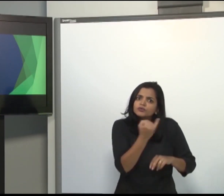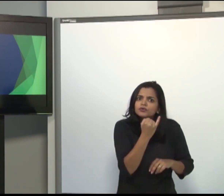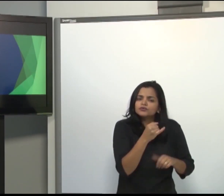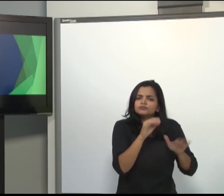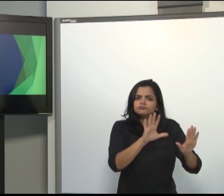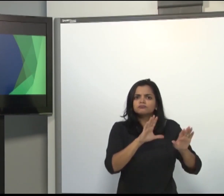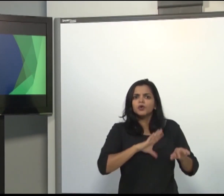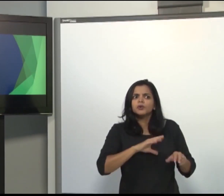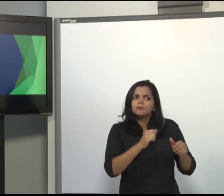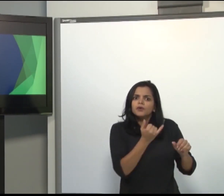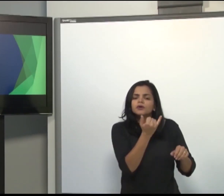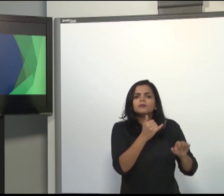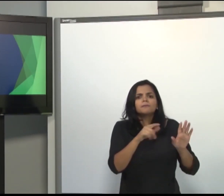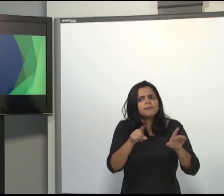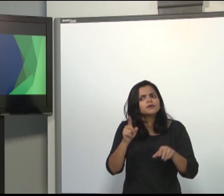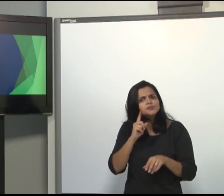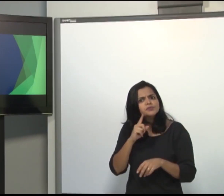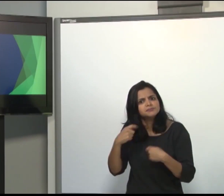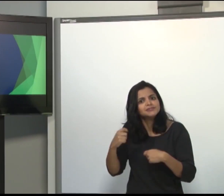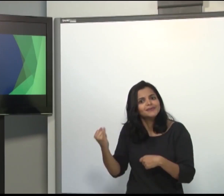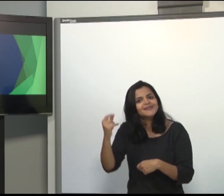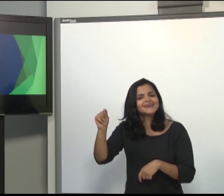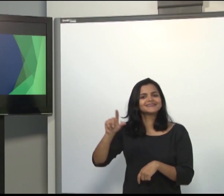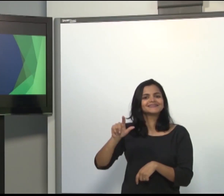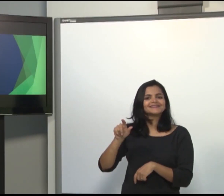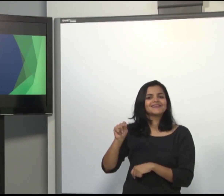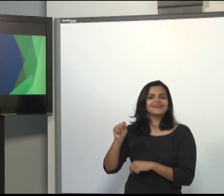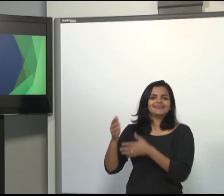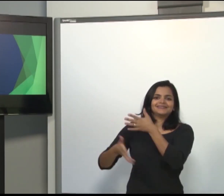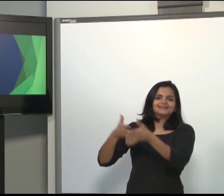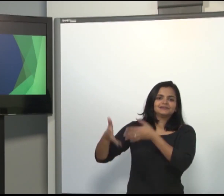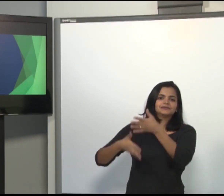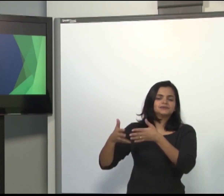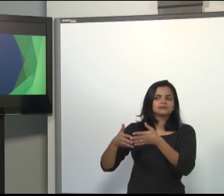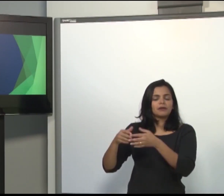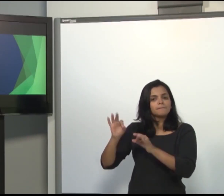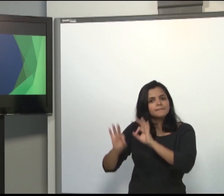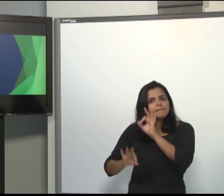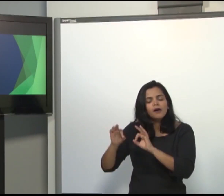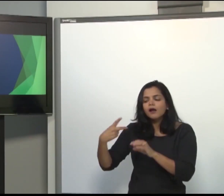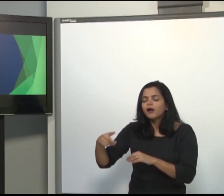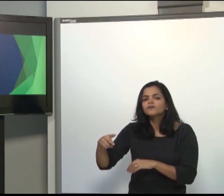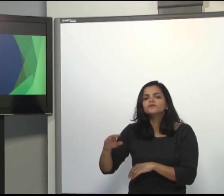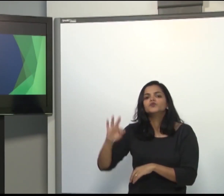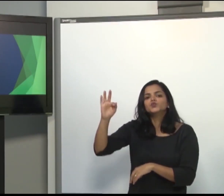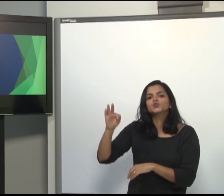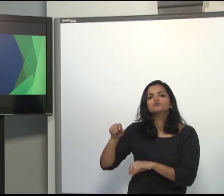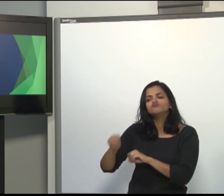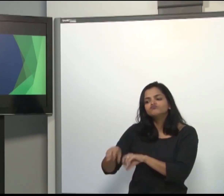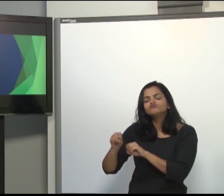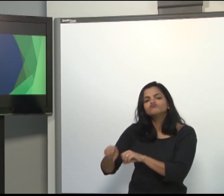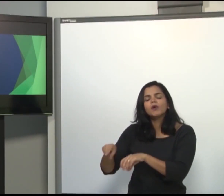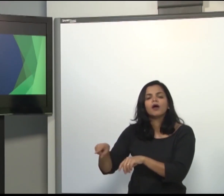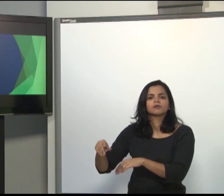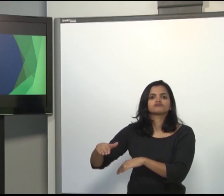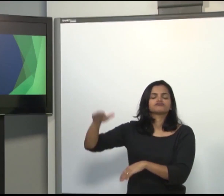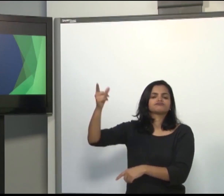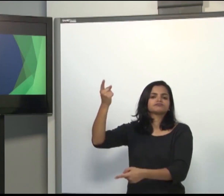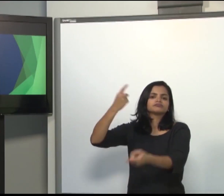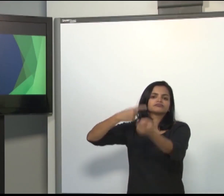Então, é importante em todas as séries. E o surdo também precisa da língua de sinais. Por quê? Ele vai crescer,